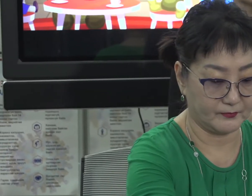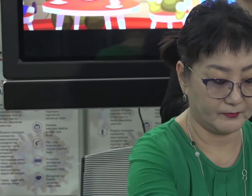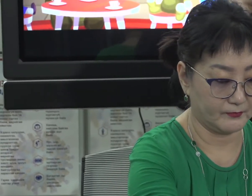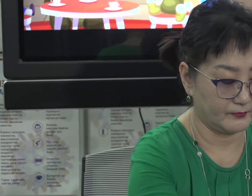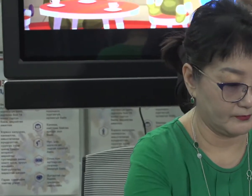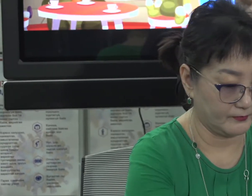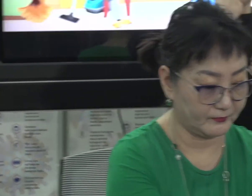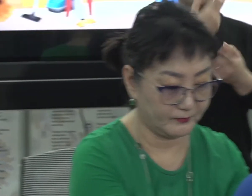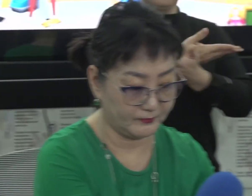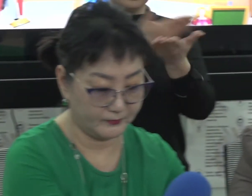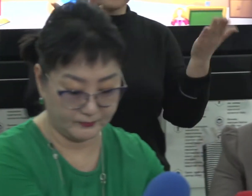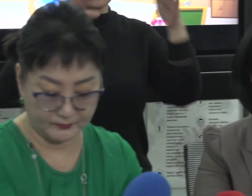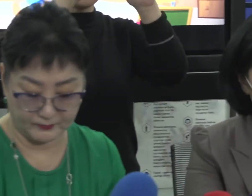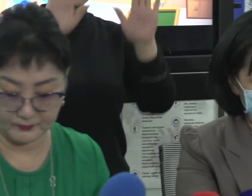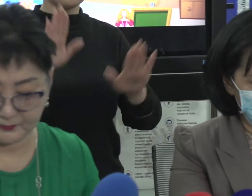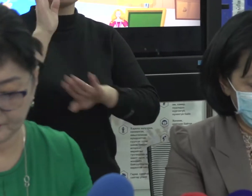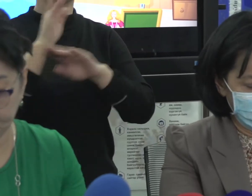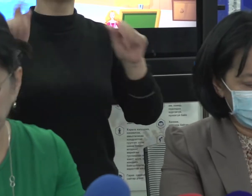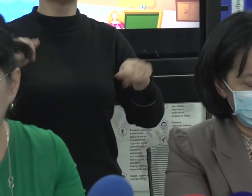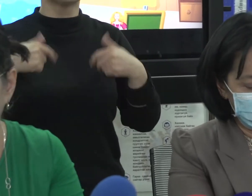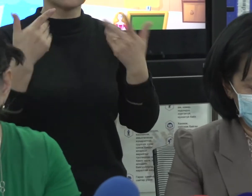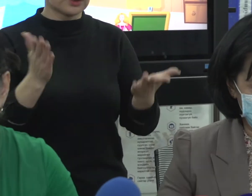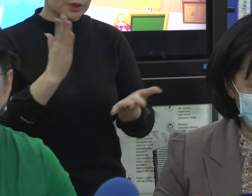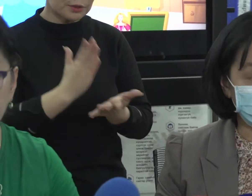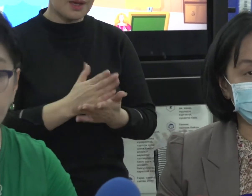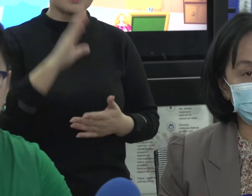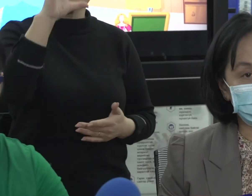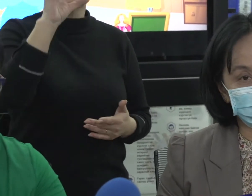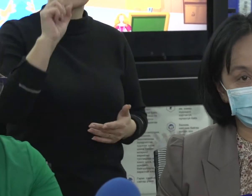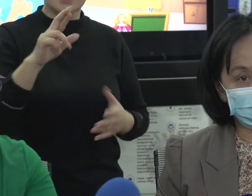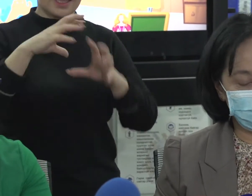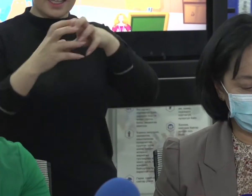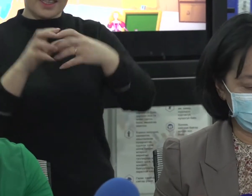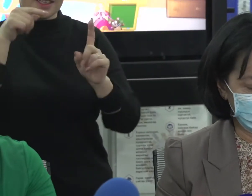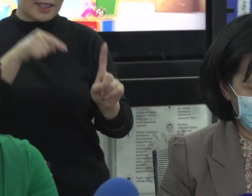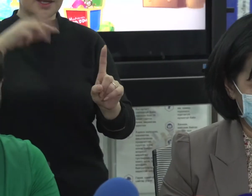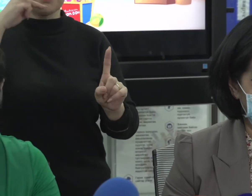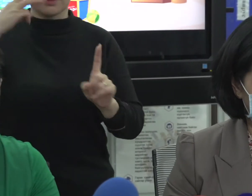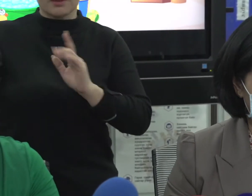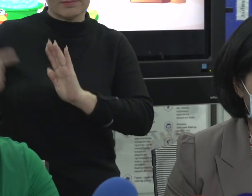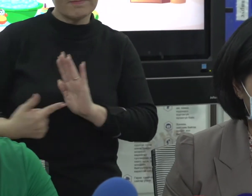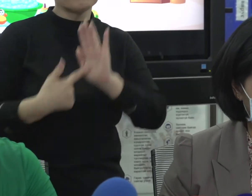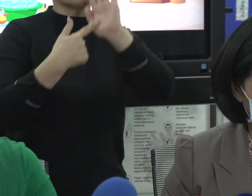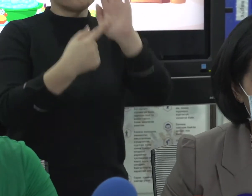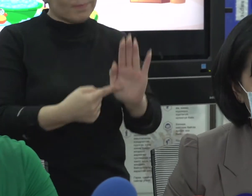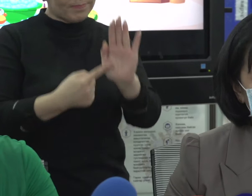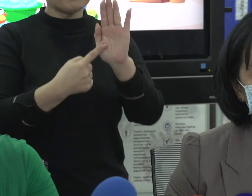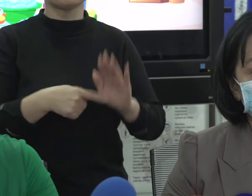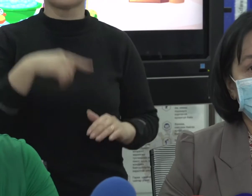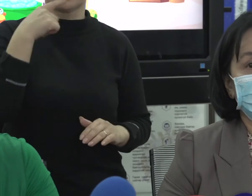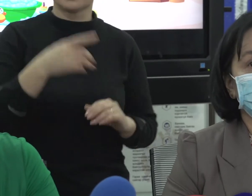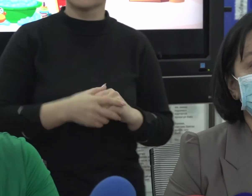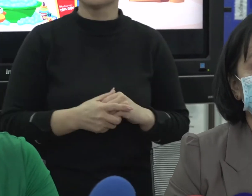Эдгээрээс хавтдаг нэмгэргийн мэдээ хүргэе. За сая дэлхийн нэгдсэн мэдээлэлүүд бол манай нарангэр дарга бол хэллээ. За